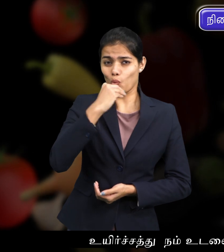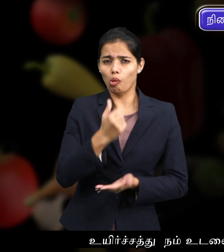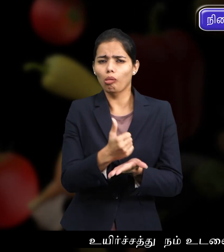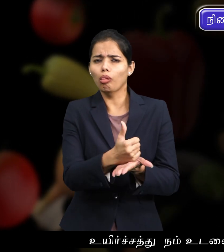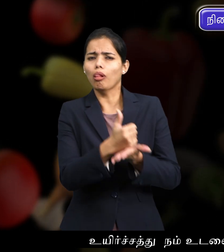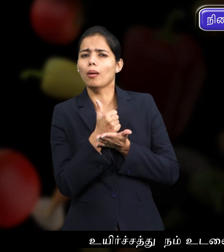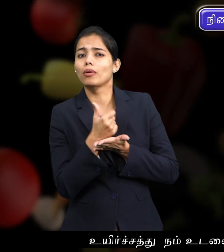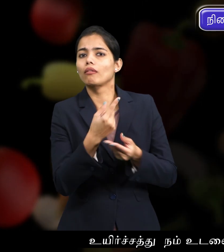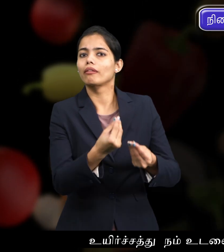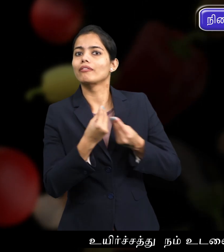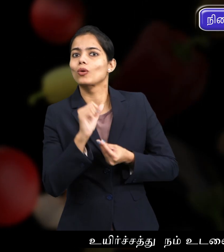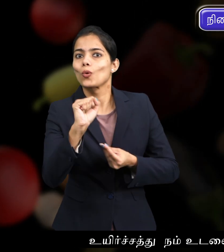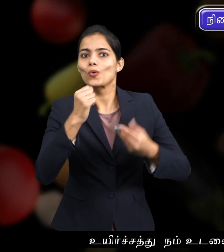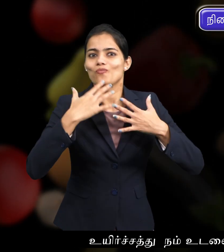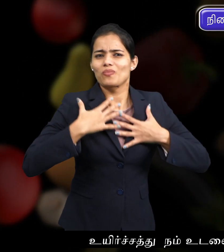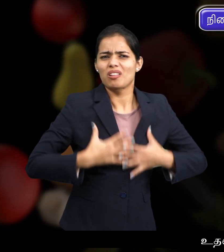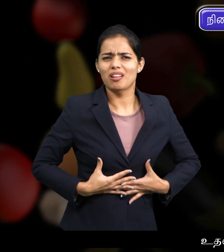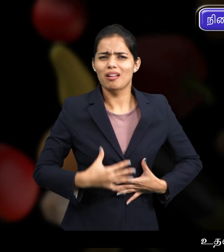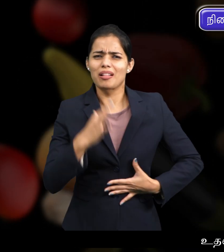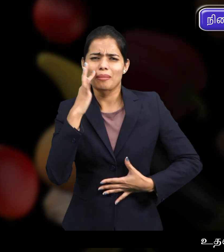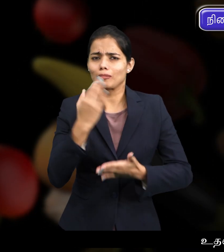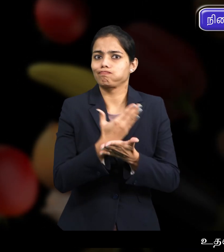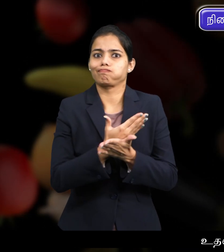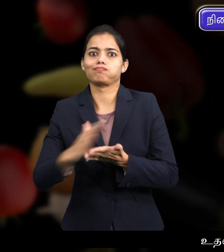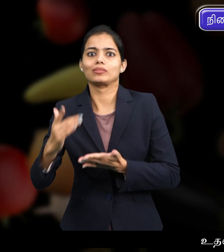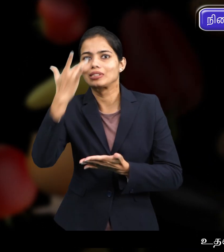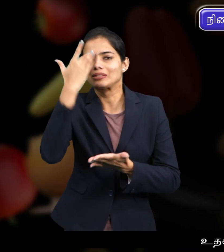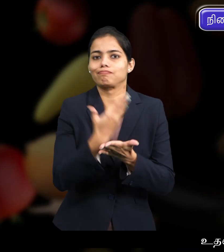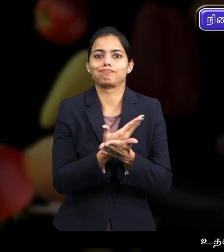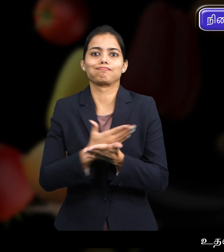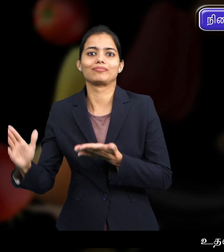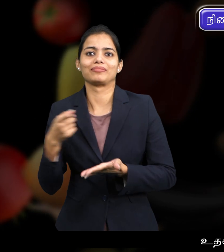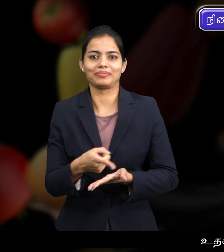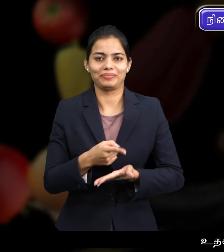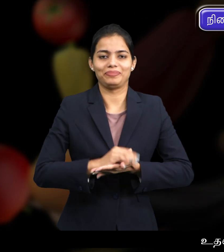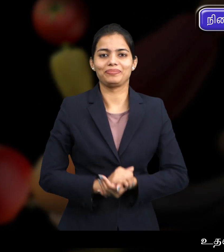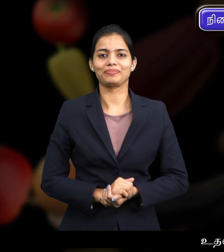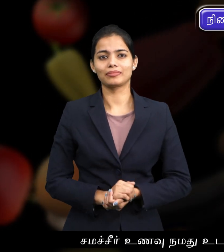உயிர்ச்சத்து நம் உடலின் நோய்களிலிருந்து பாதுகாக்க உதவுகின்றன.